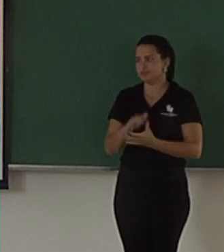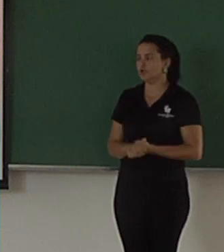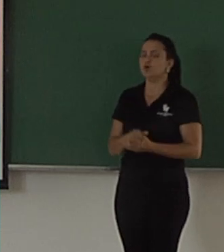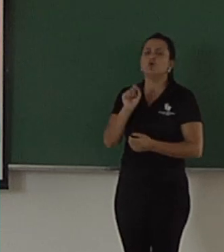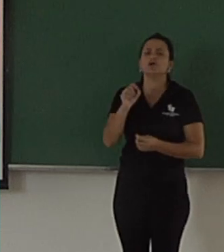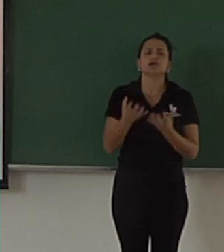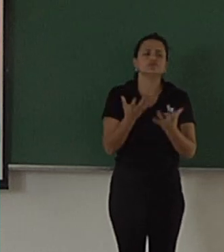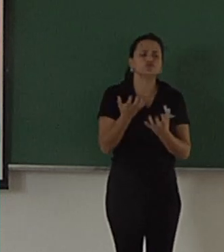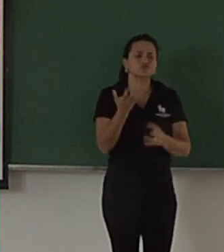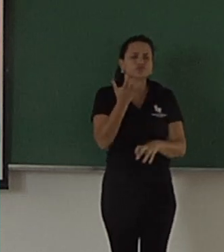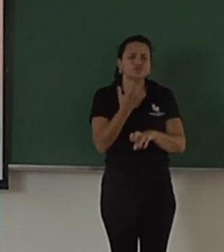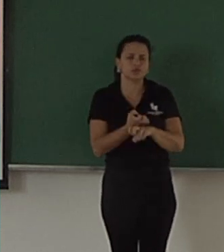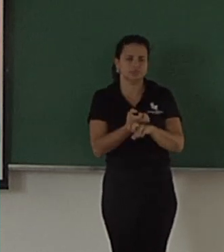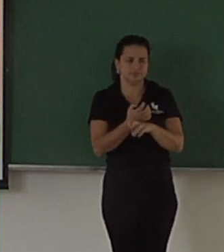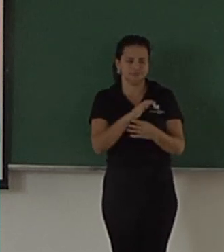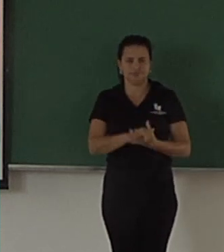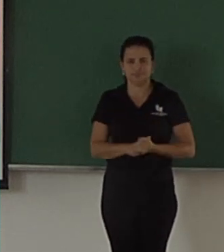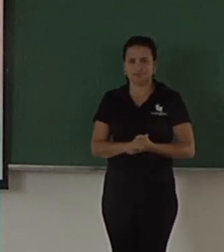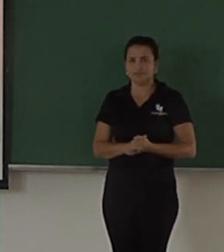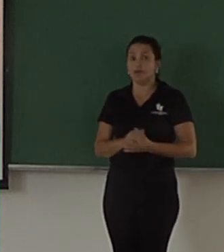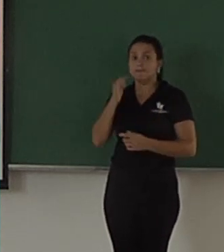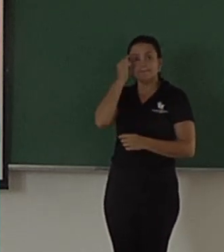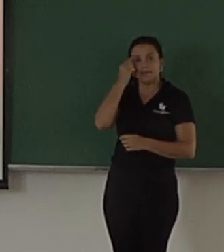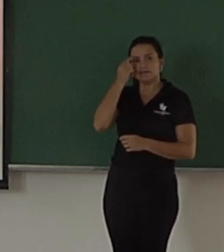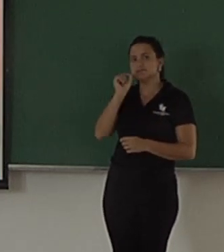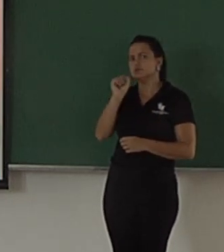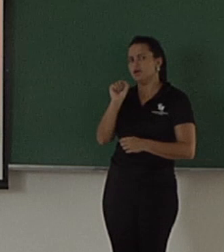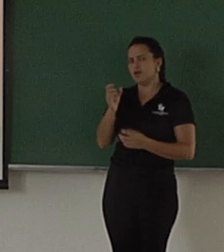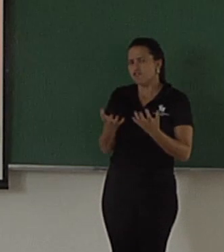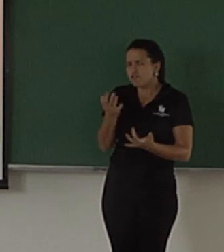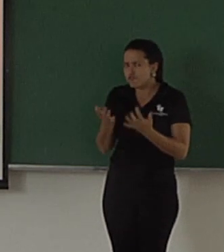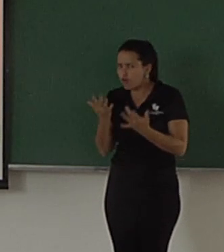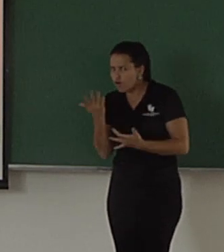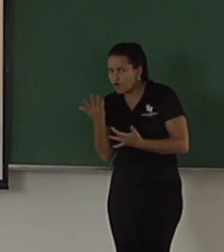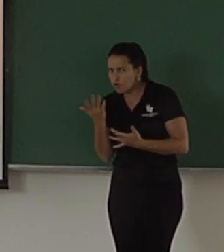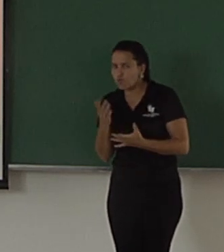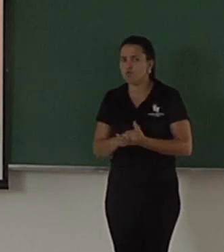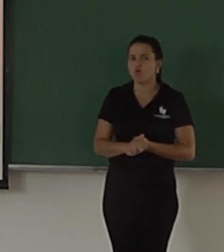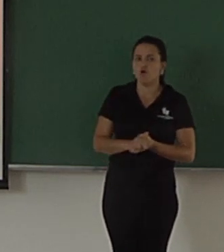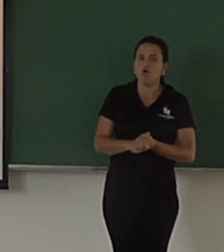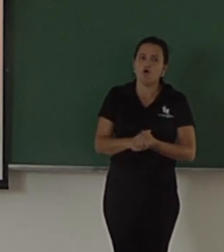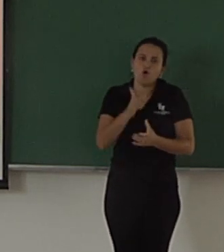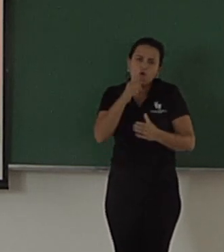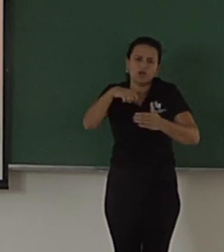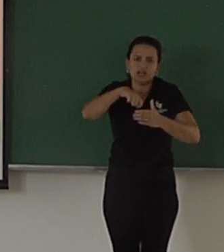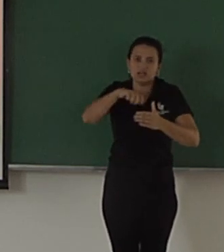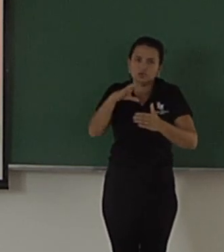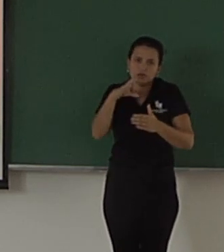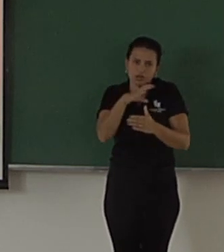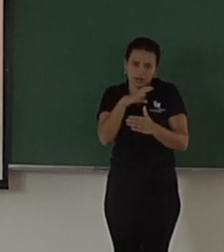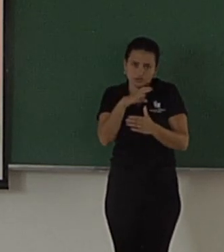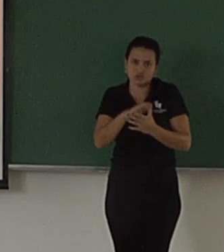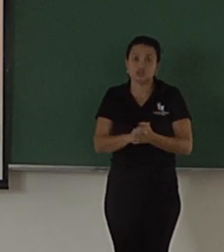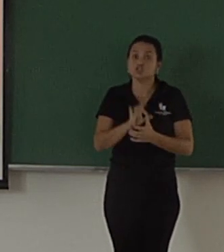fala em queimadura, a gente logo pensa em queimadura por fogo, por um líquido superaquecido, mas a gente vai ver que a queimadura ela é bem